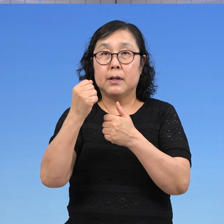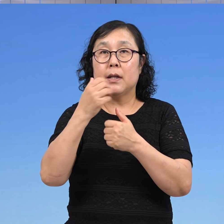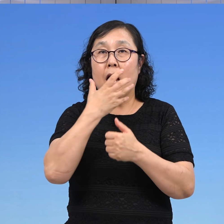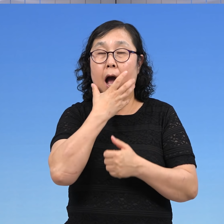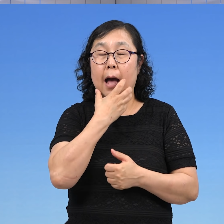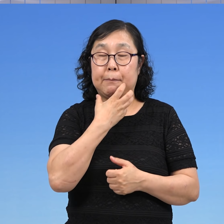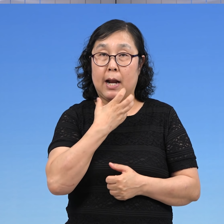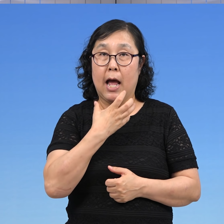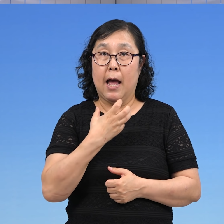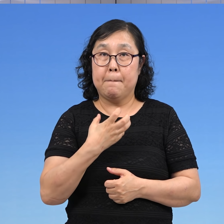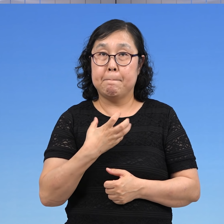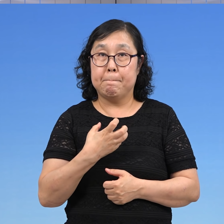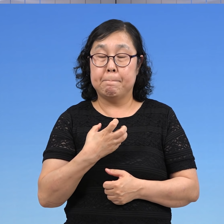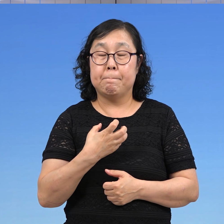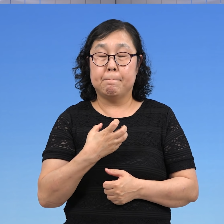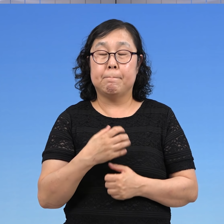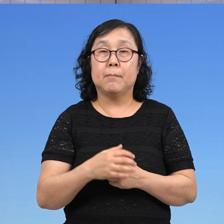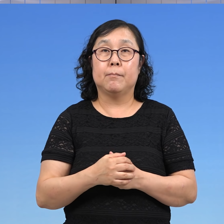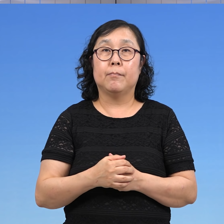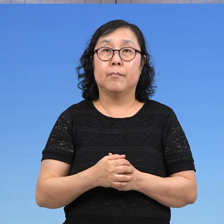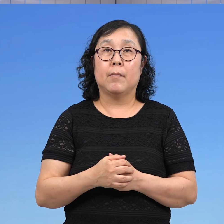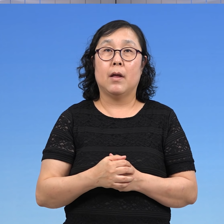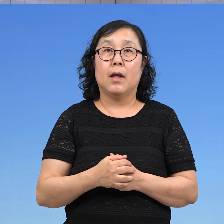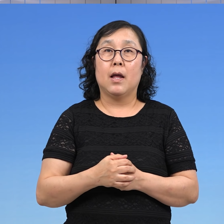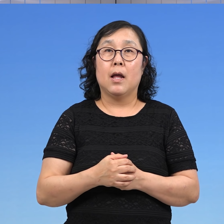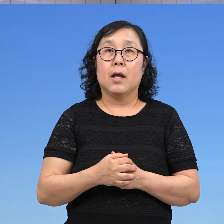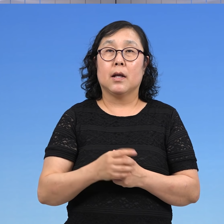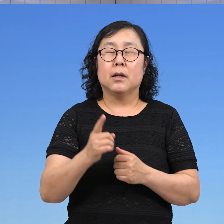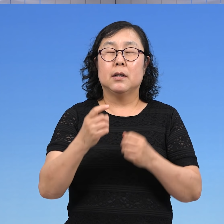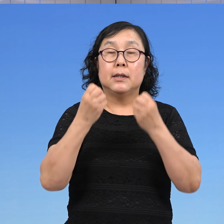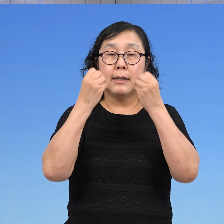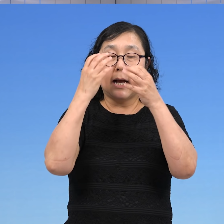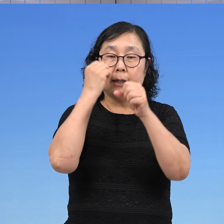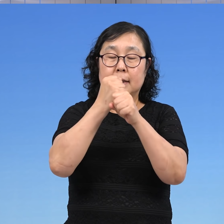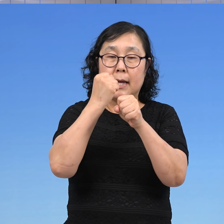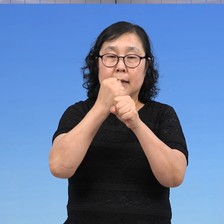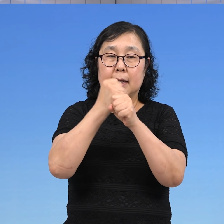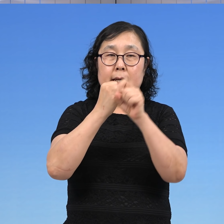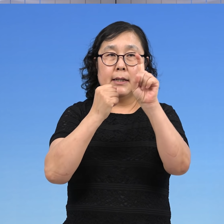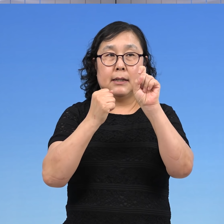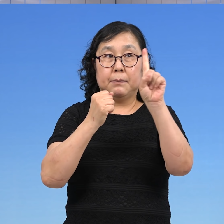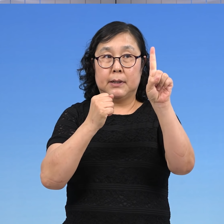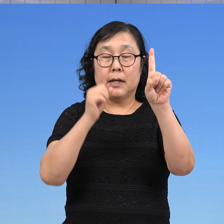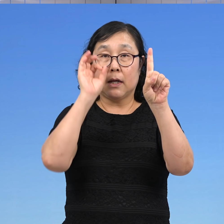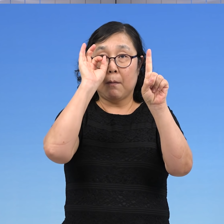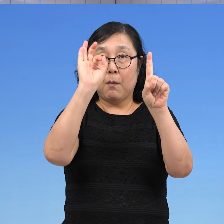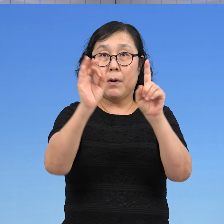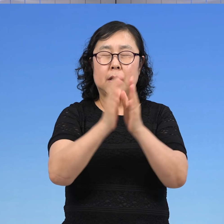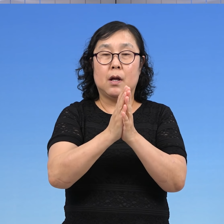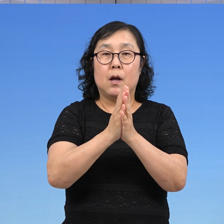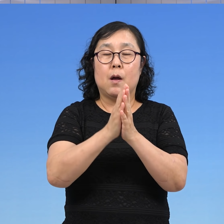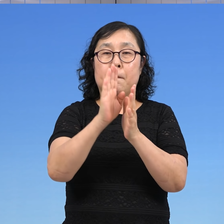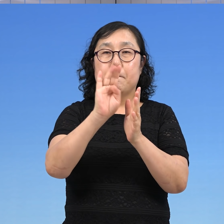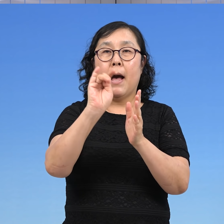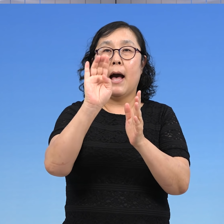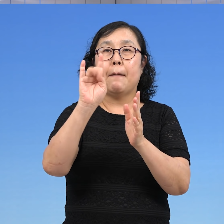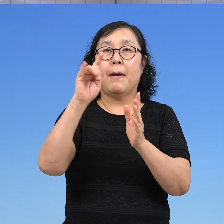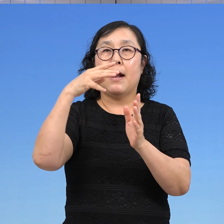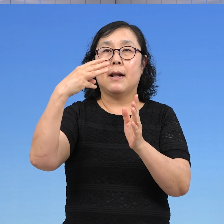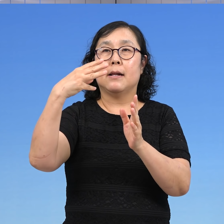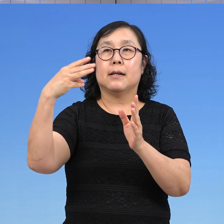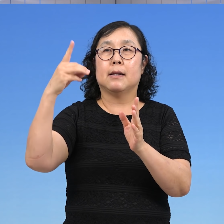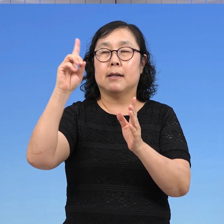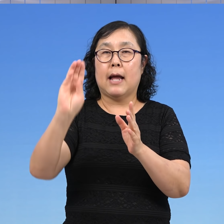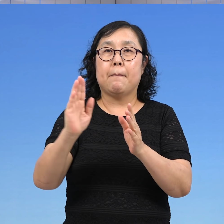부르심을 받은 아브라함의 부르심을 받는 과정을 닮은 창세기 12장 파로 앞에 창세기 11장에 바벨탑